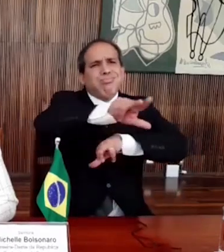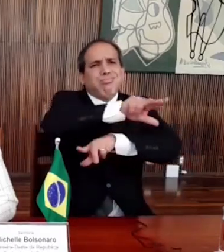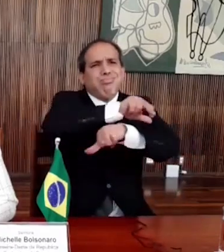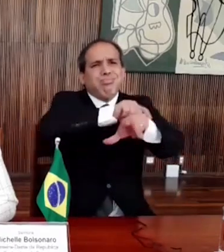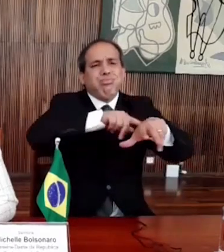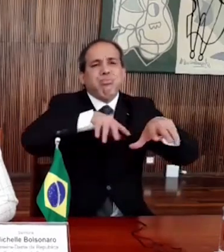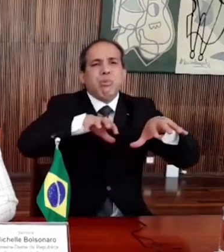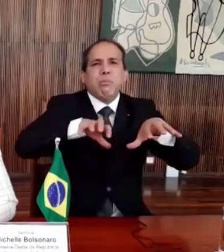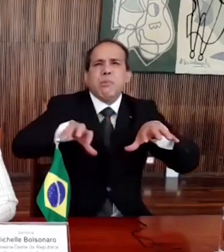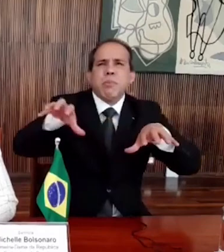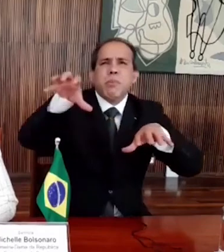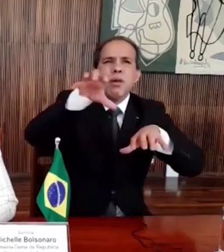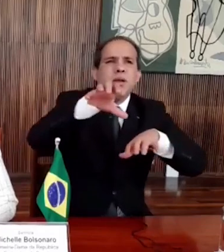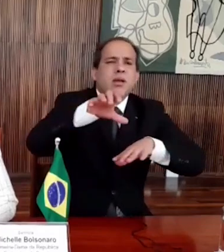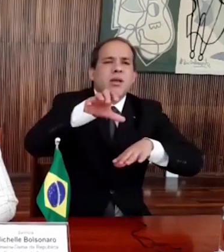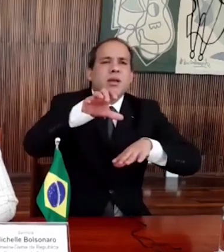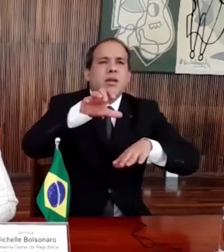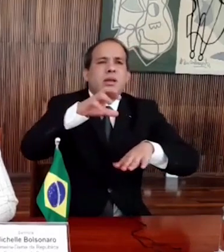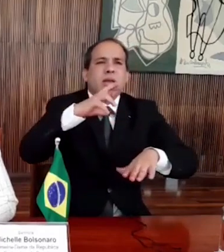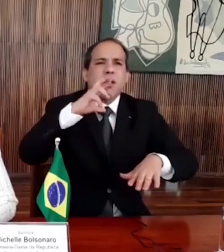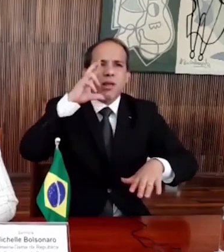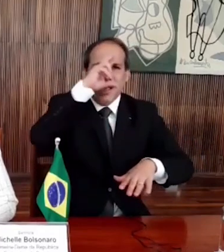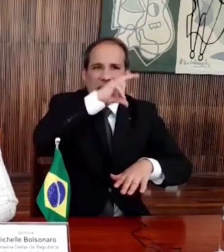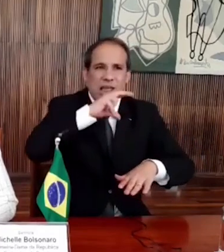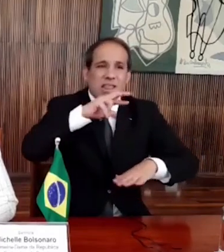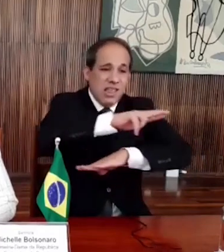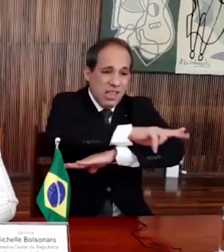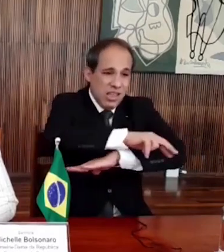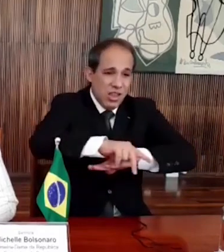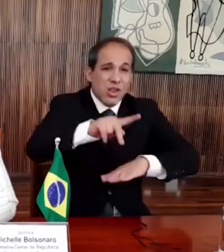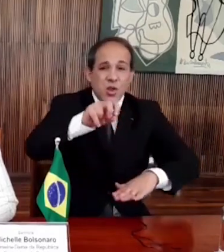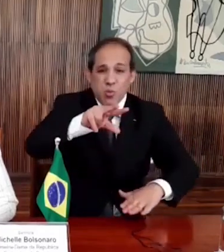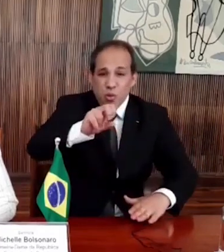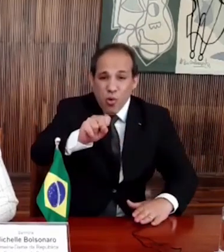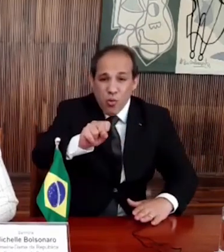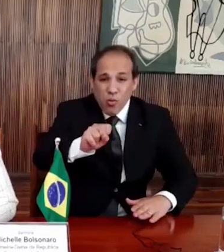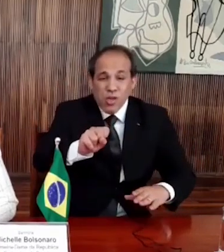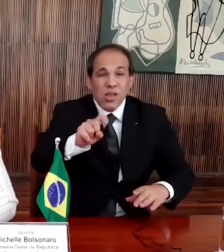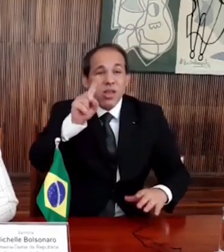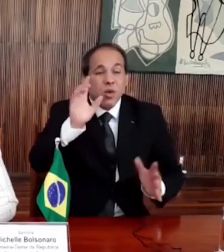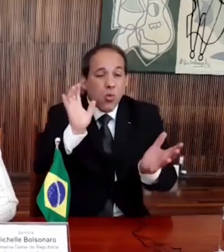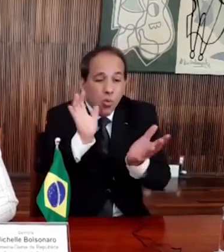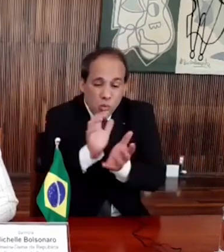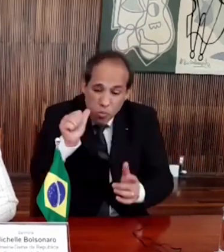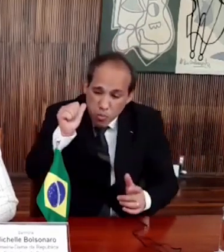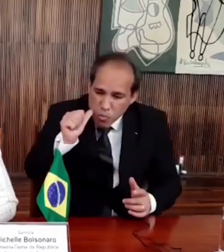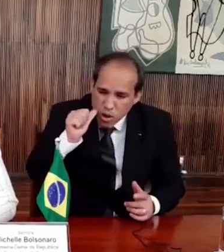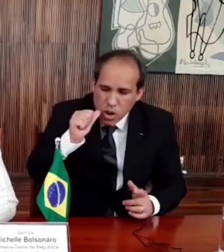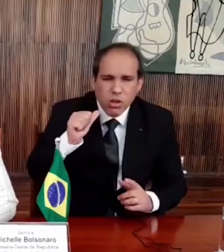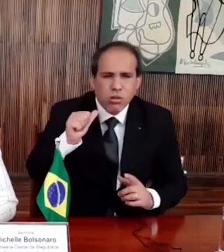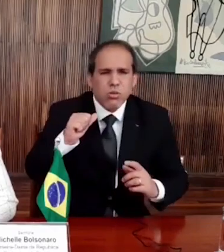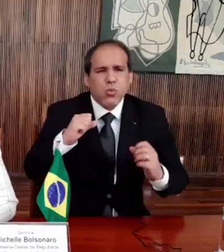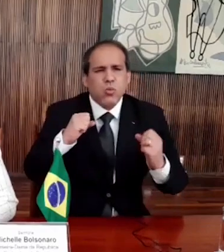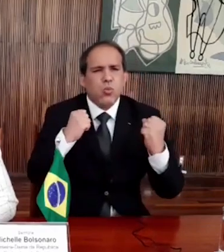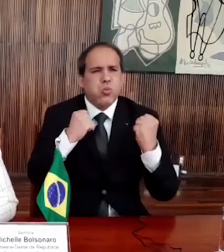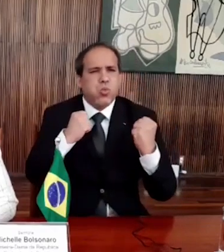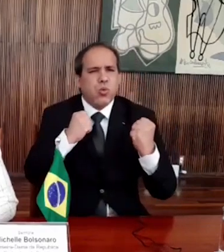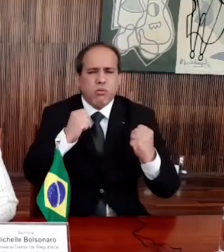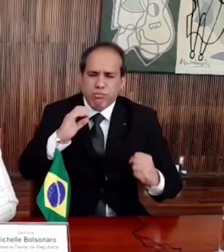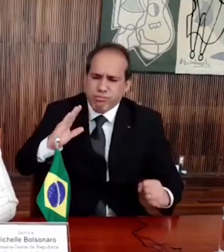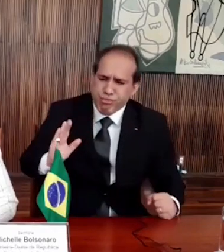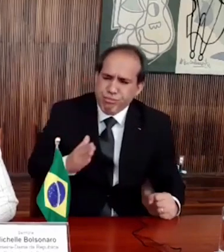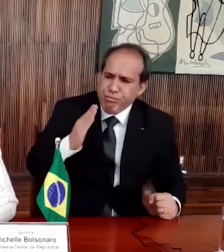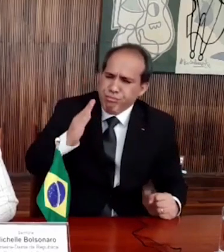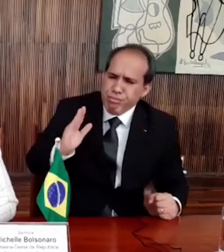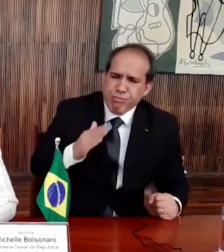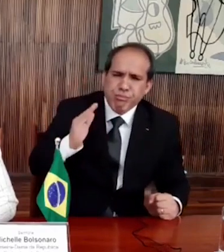de diferentes raças, etnias e povos. E as mulheres são o grande motor que impulsiona a produção de